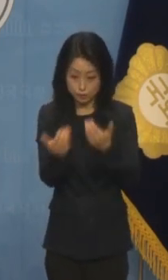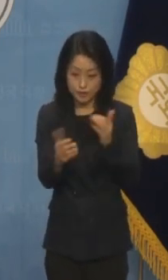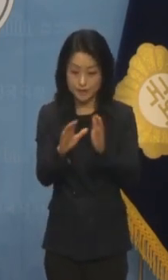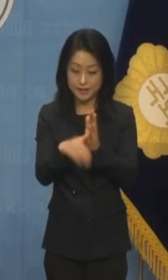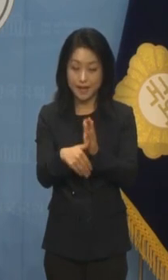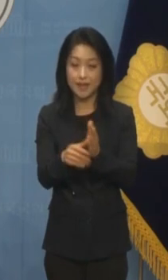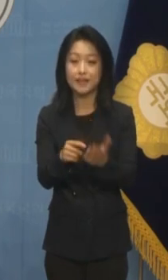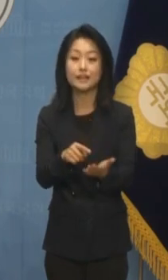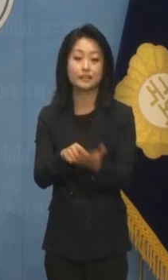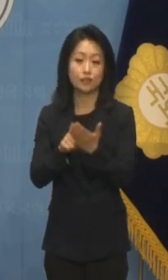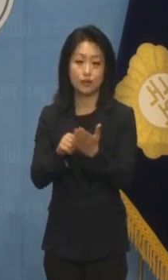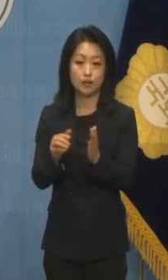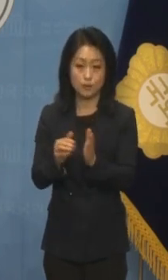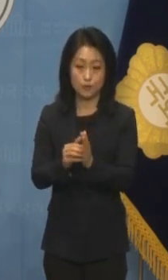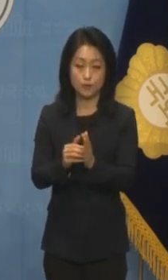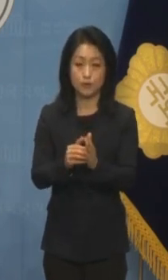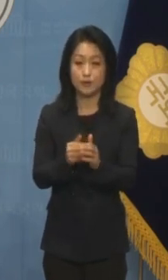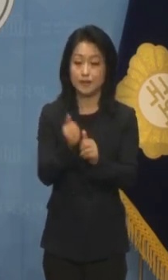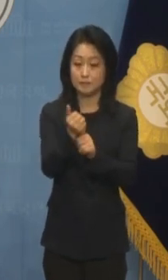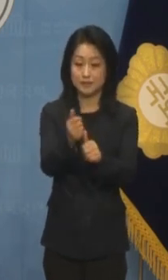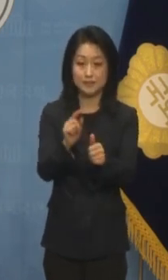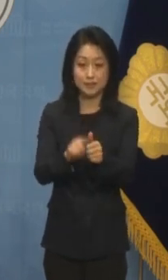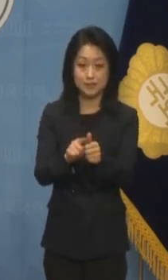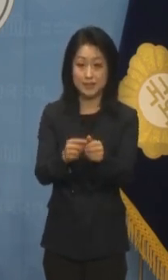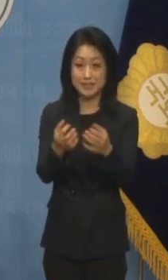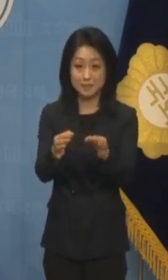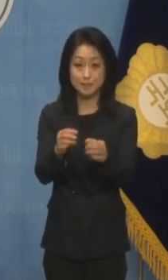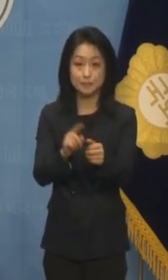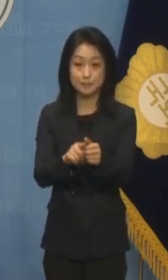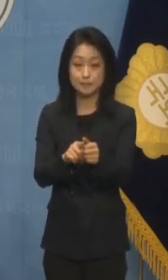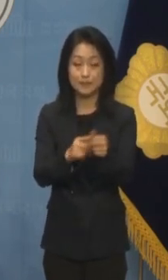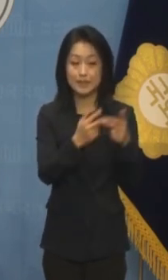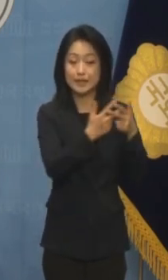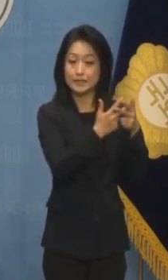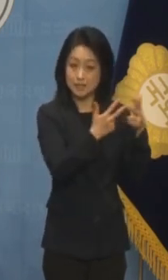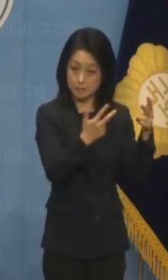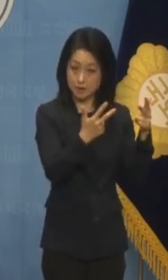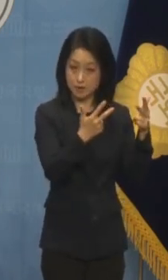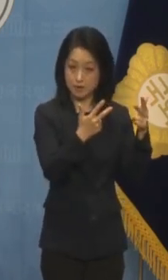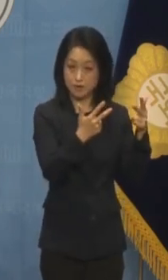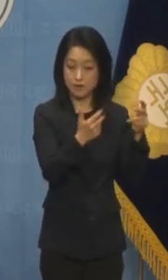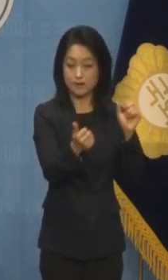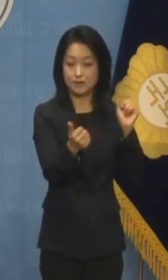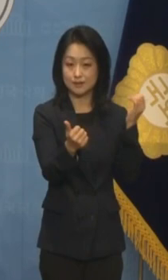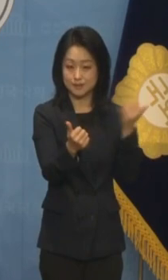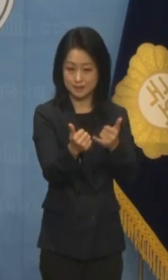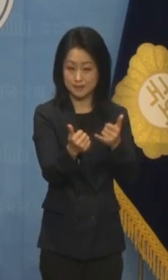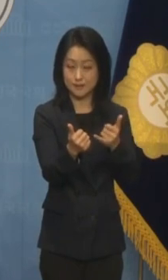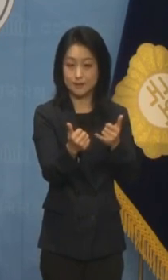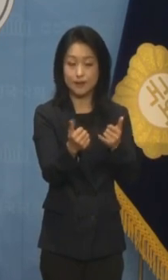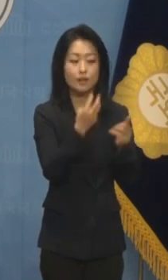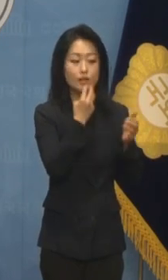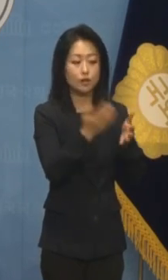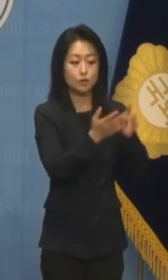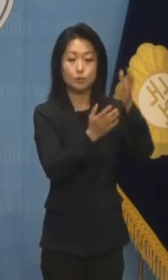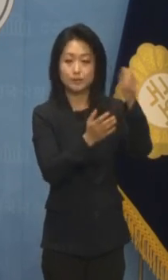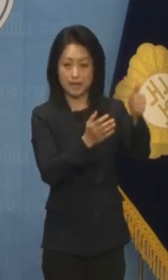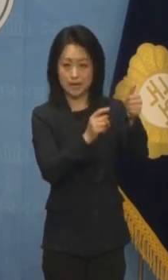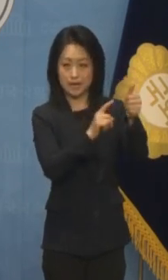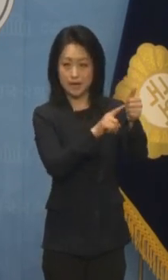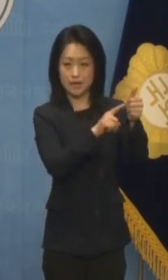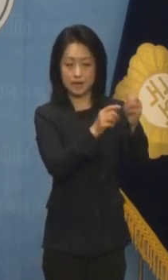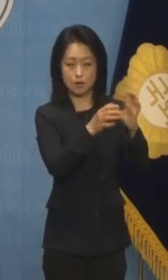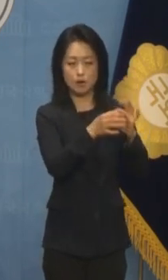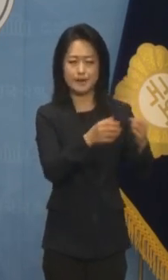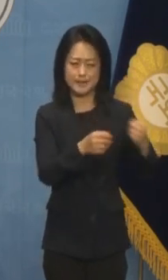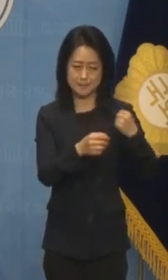드러나게 되고 김 씨가 이재명 대표의 어떤 영향력 당시 경기지사로서 갖고 있던 영향력 그리고